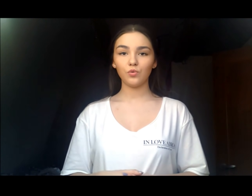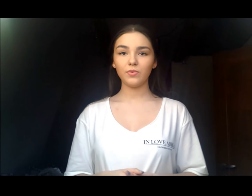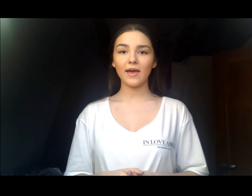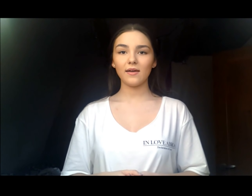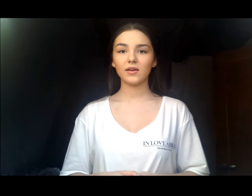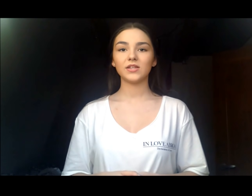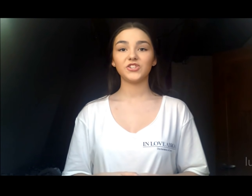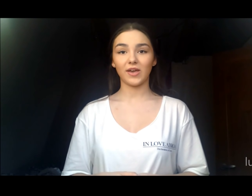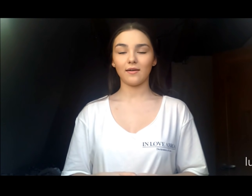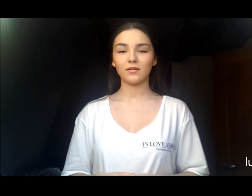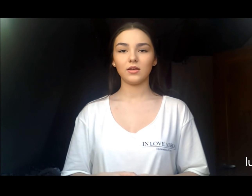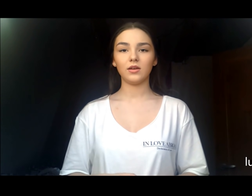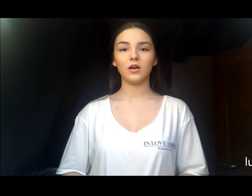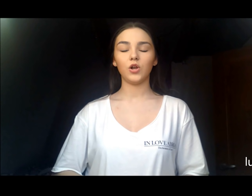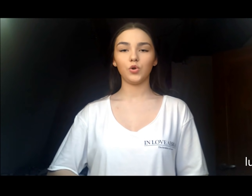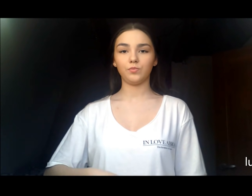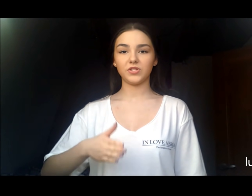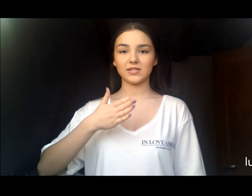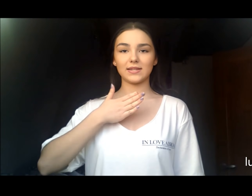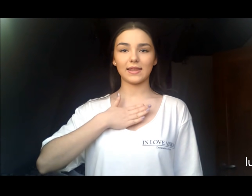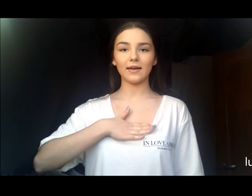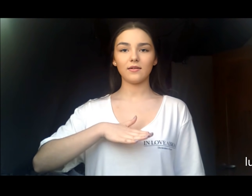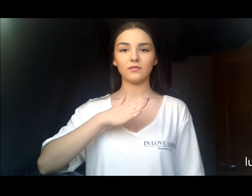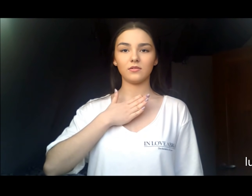lubię cię. Lubić jest tak.